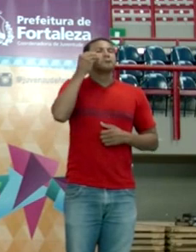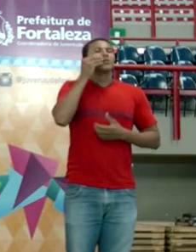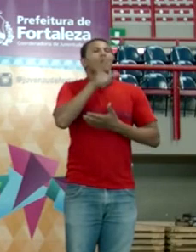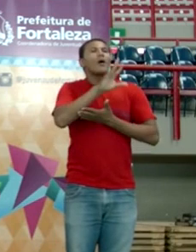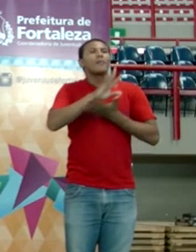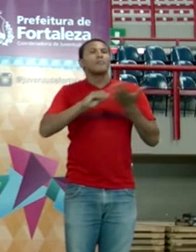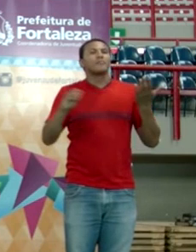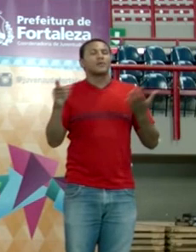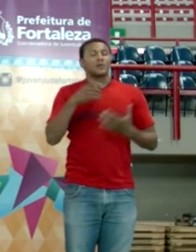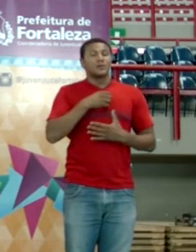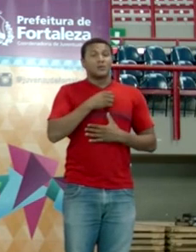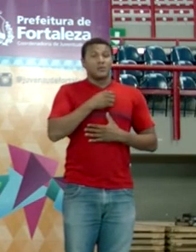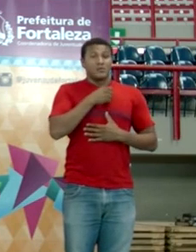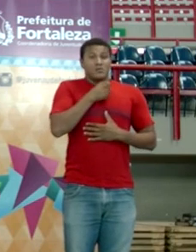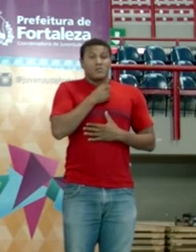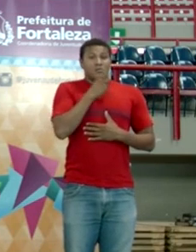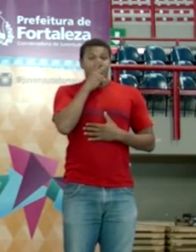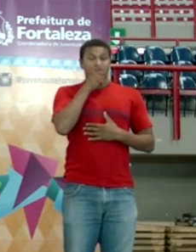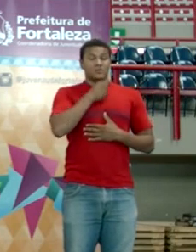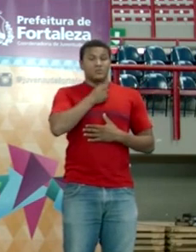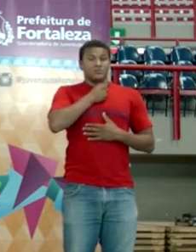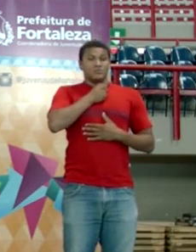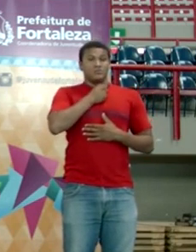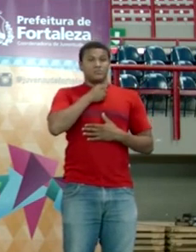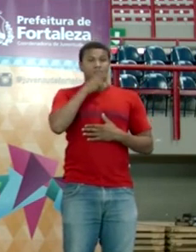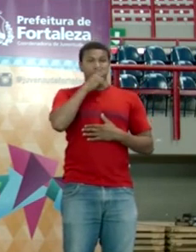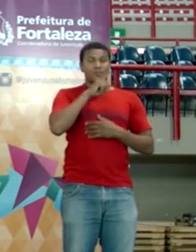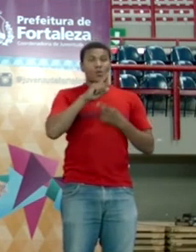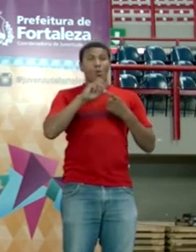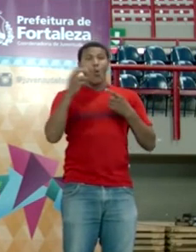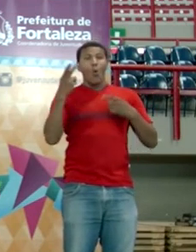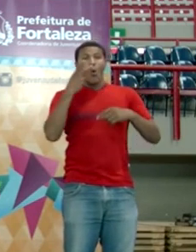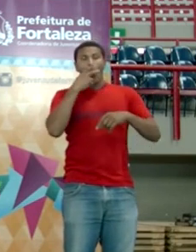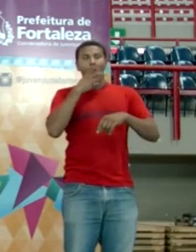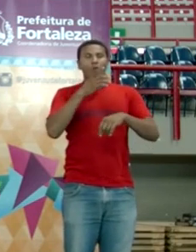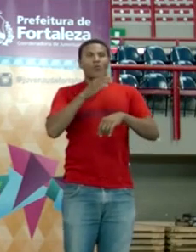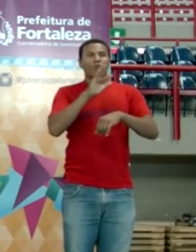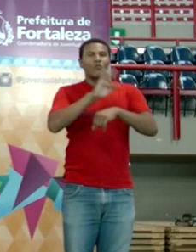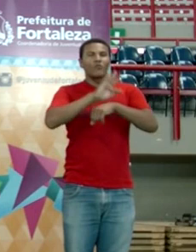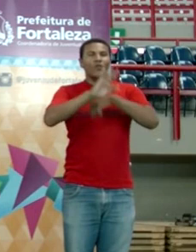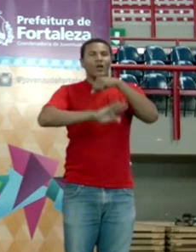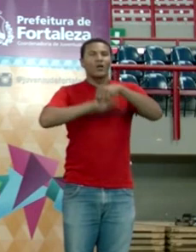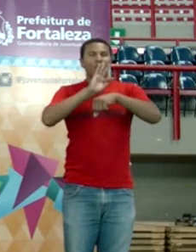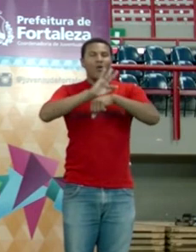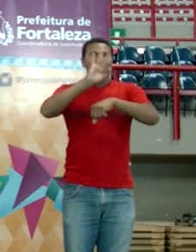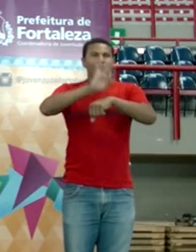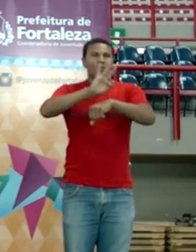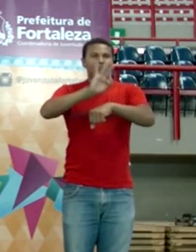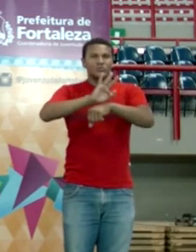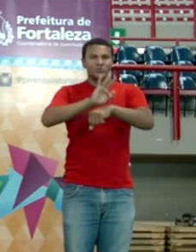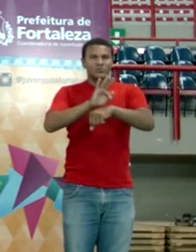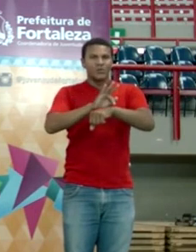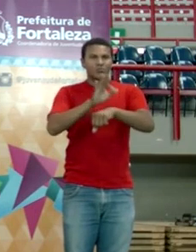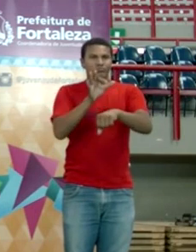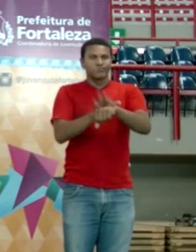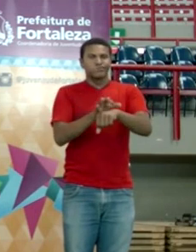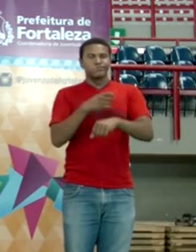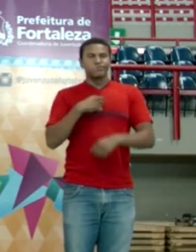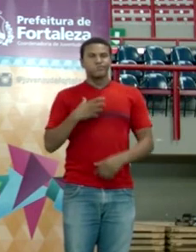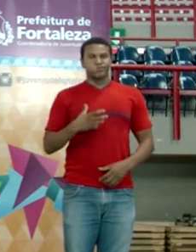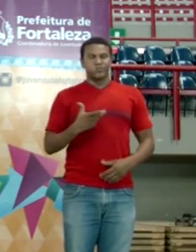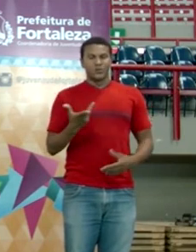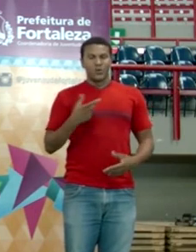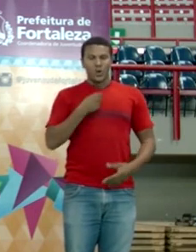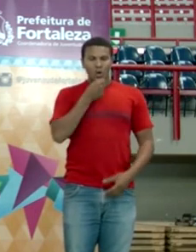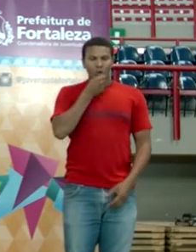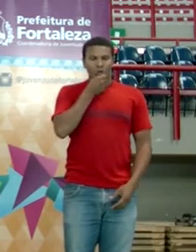eu só vou me aproximar do que ele fala de forma genérica. Ô louco meu, Olha, ele está imitando o Faustão. Não falei